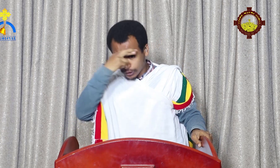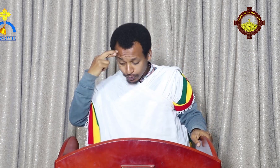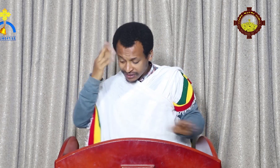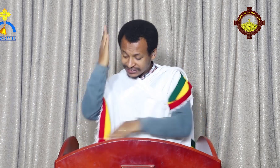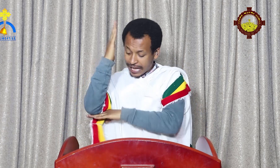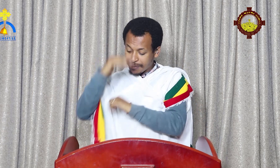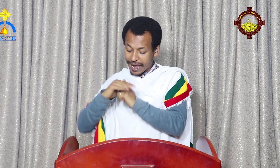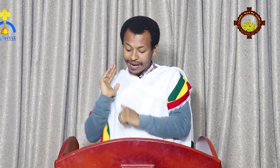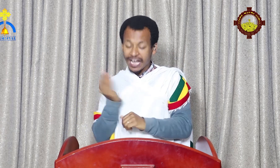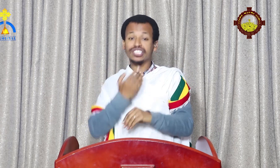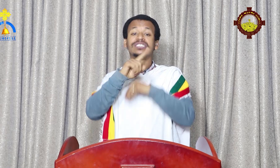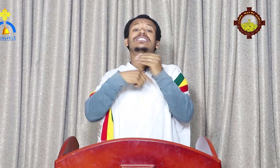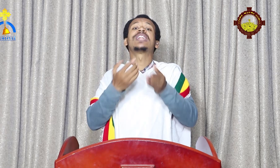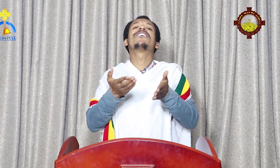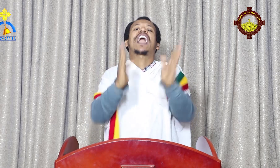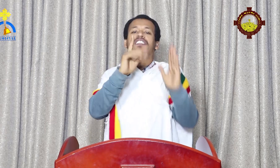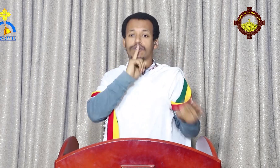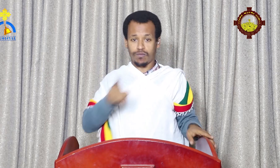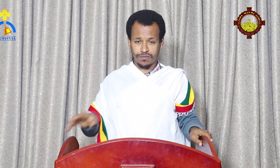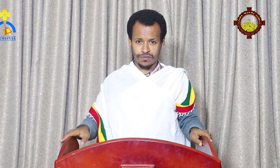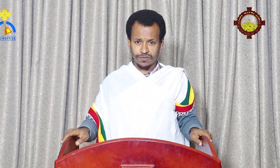ምክንያቱም እግዚአብሔር አምላካችን ስለፈቀደ